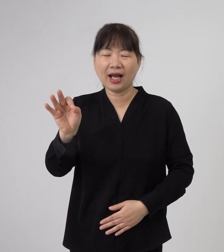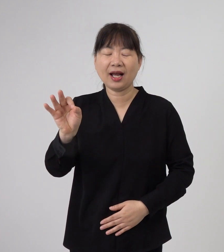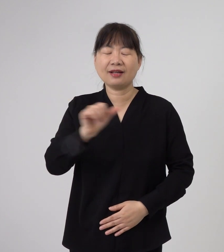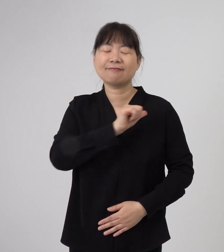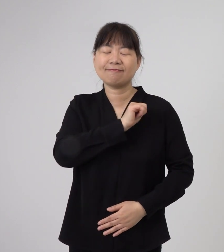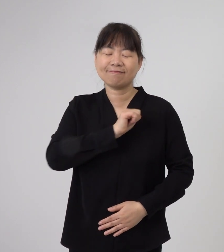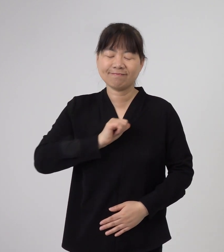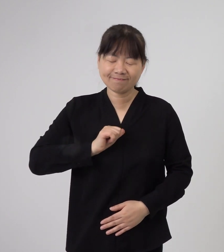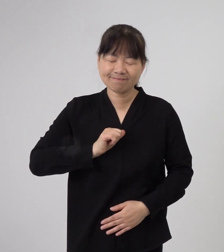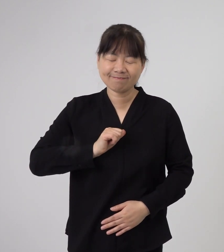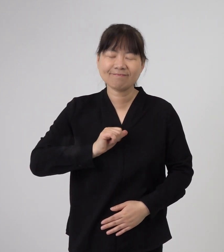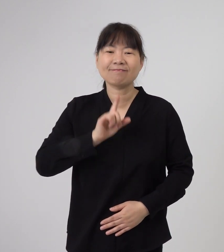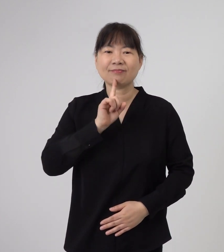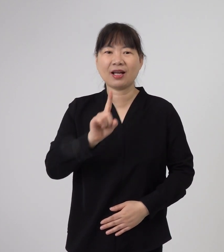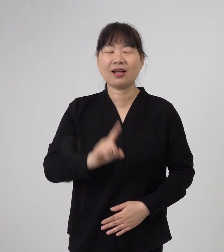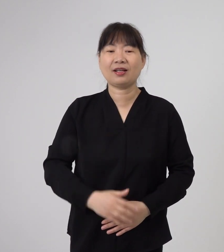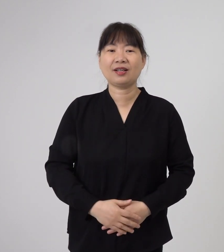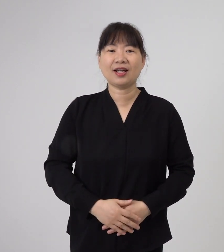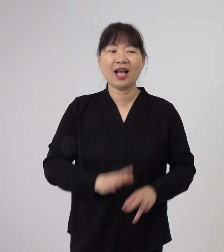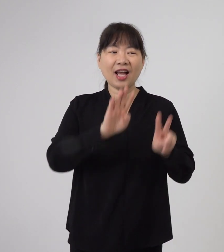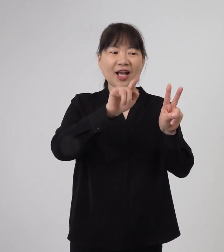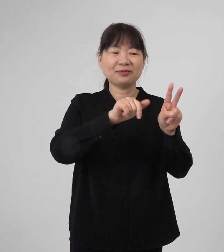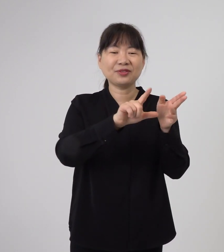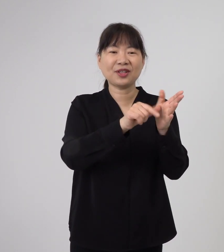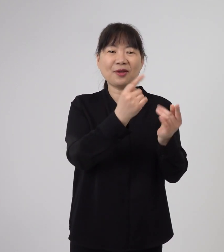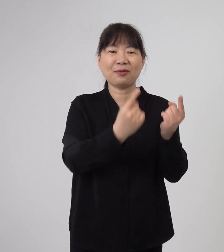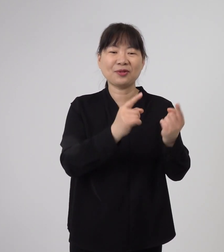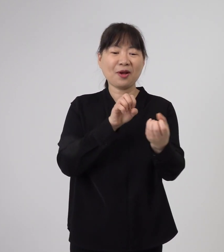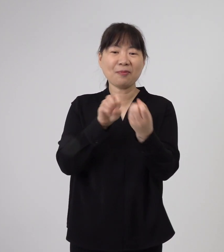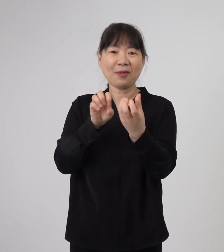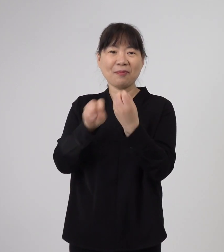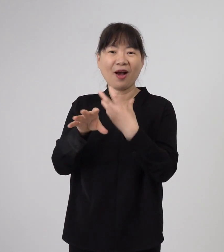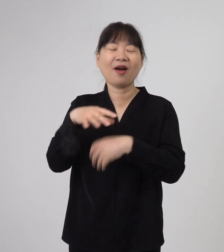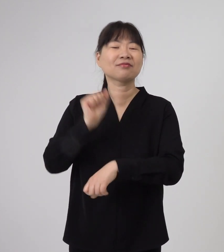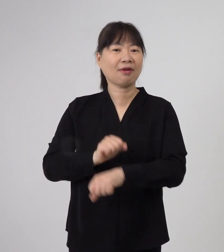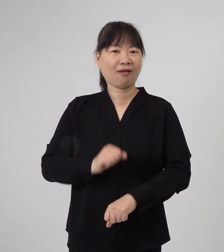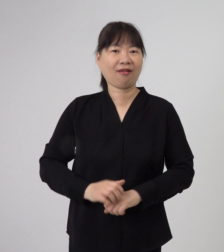저항이다. 2부 때보다 훨씬 반응이 좋아요.